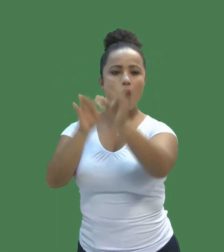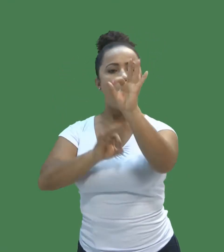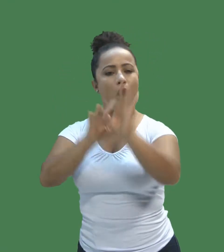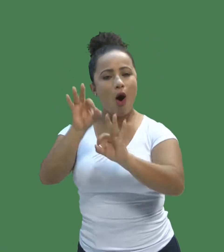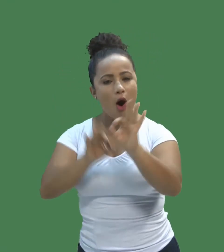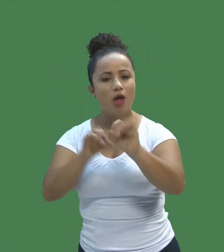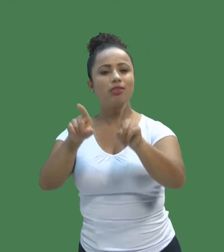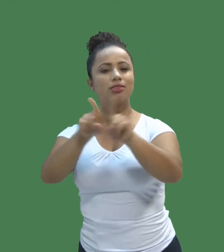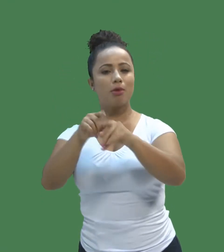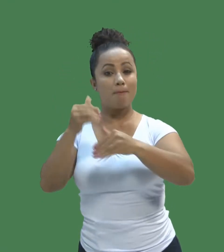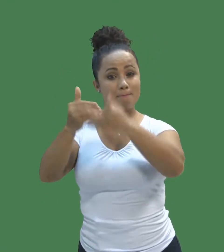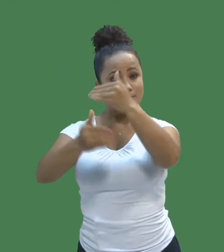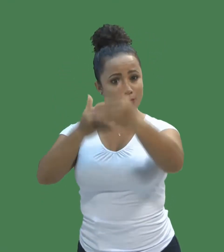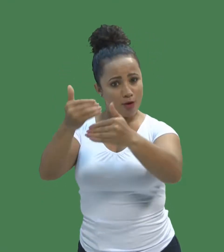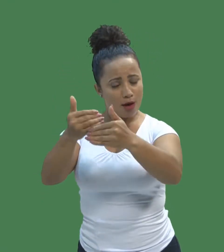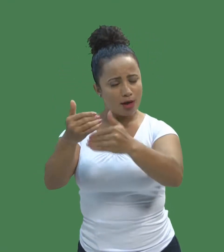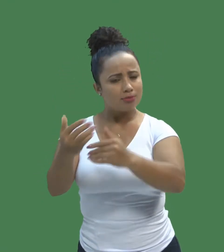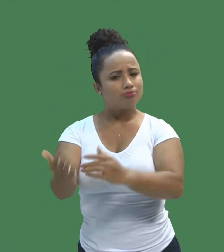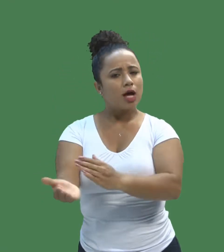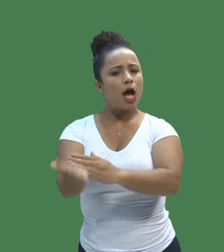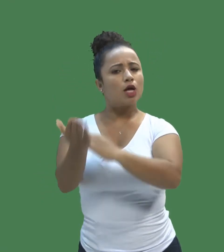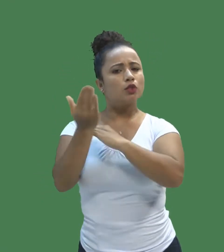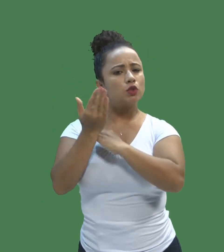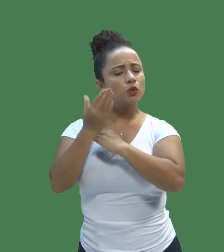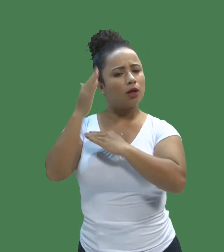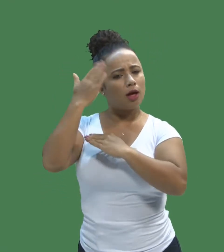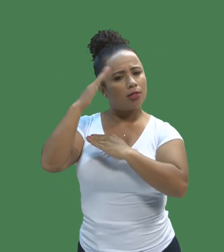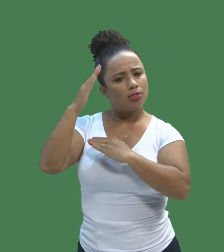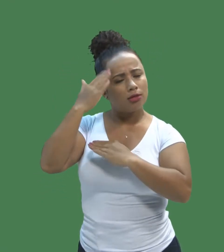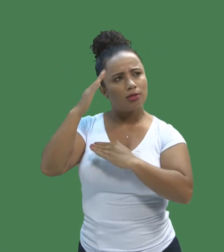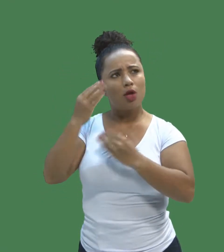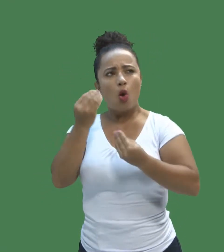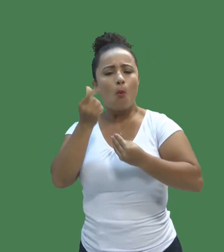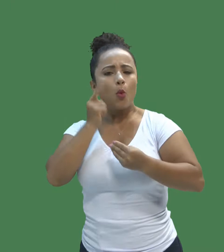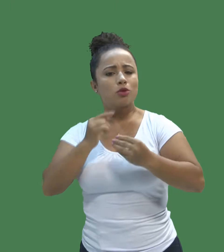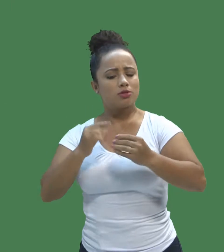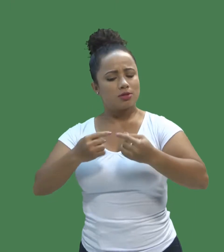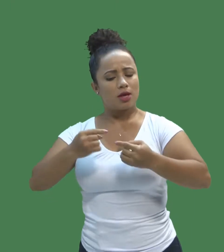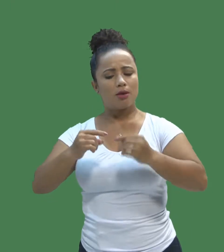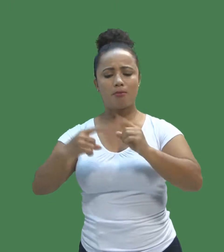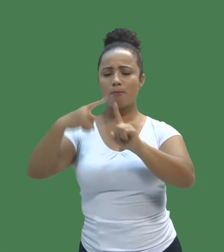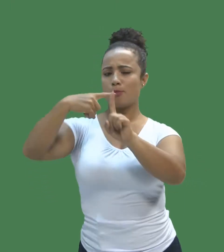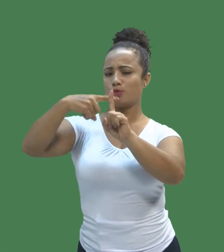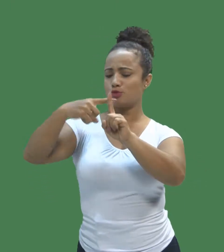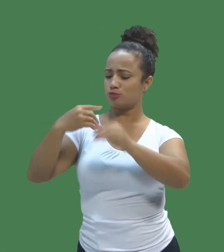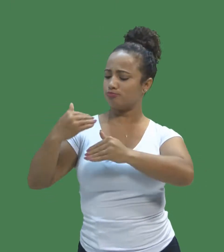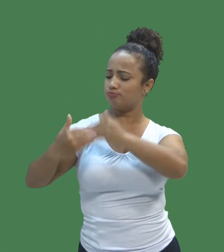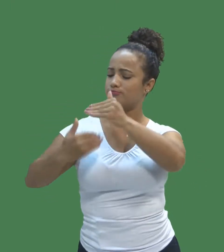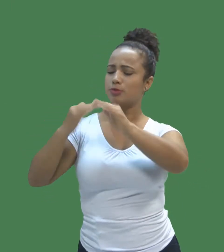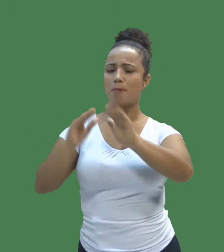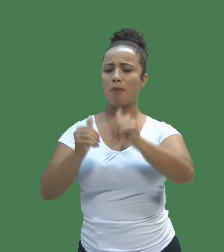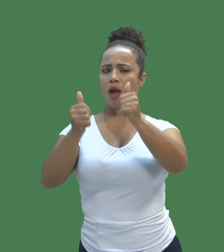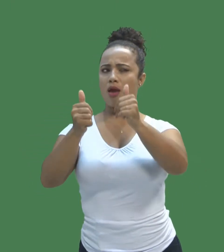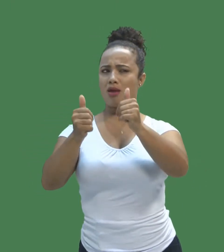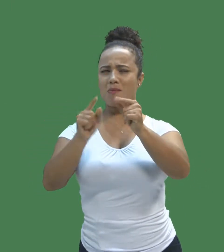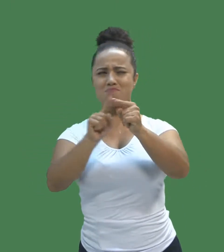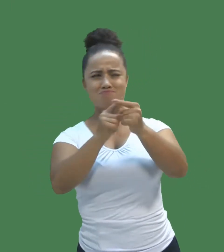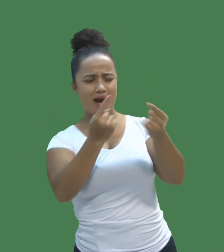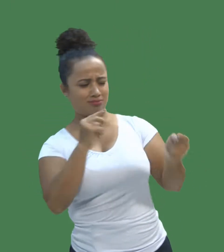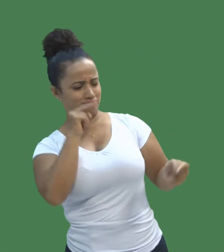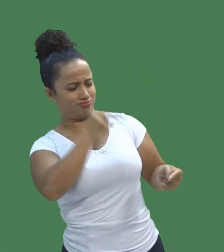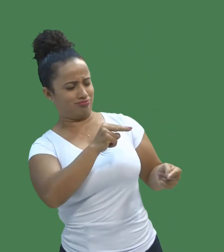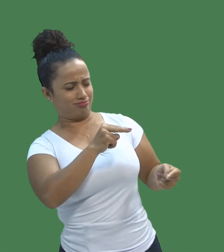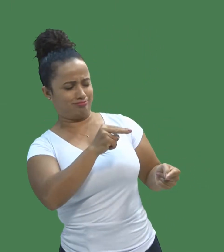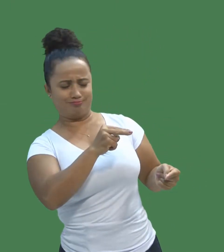positivista e, ao mesmo tempo, um amontoado de críticas. Ora, não é para